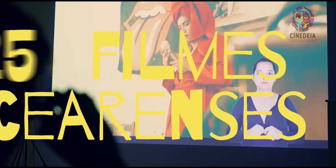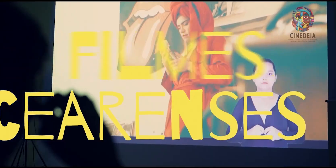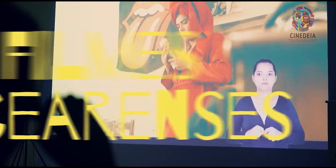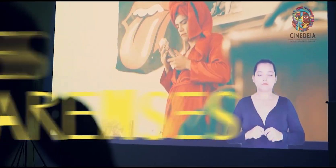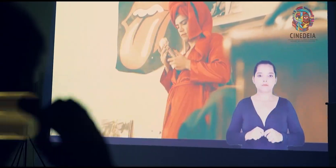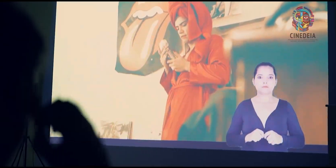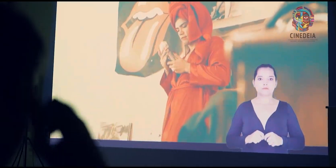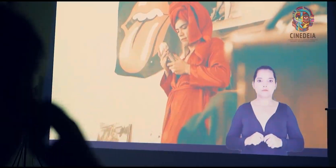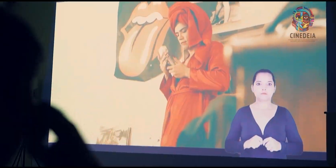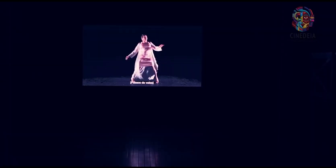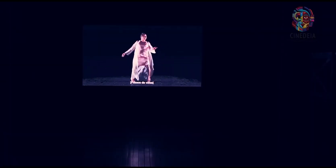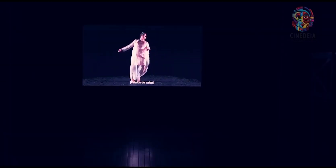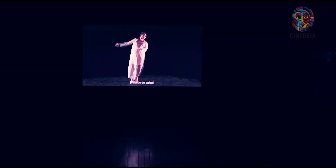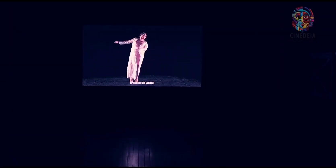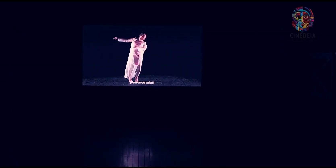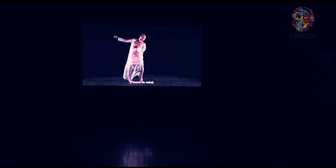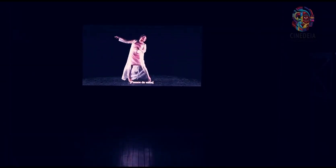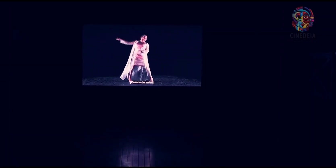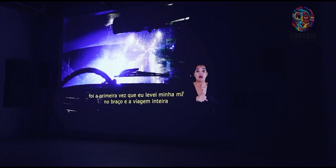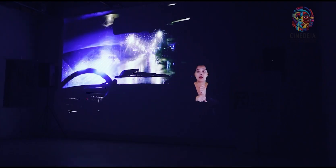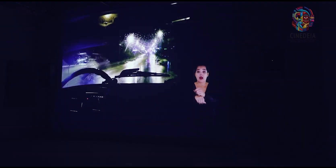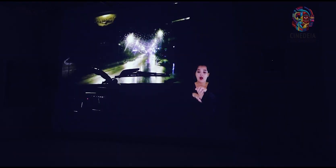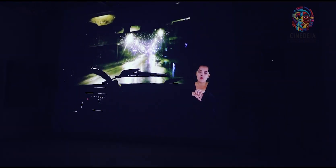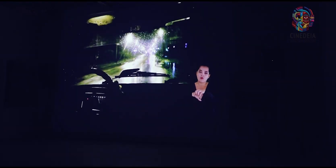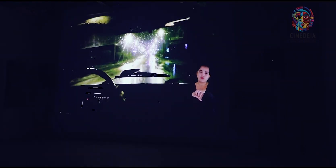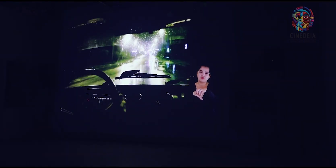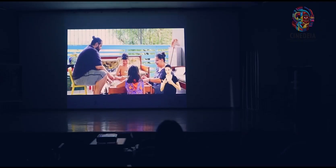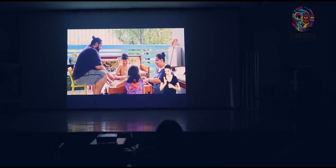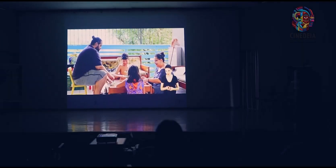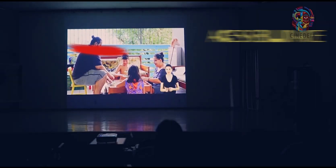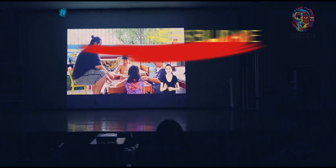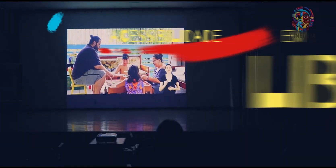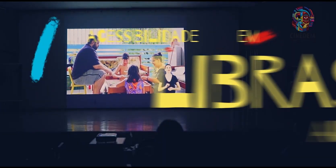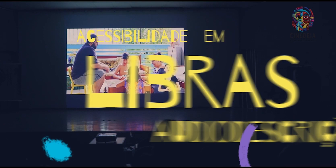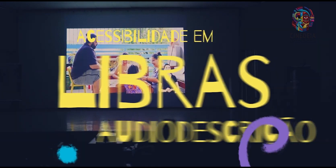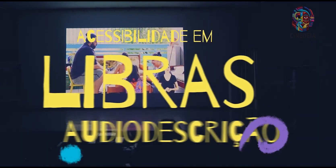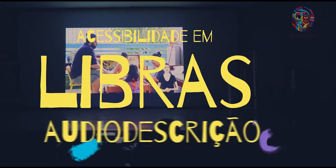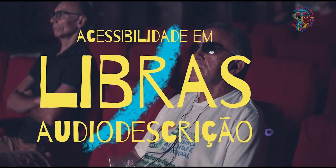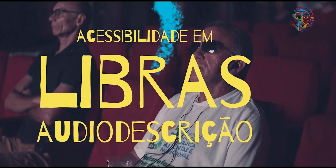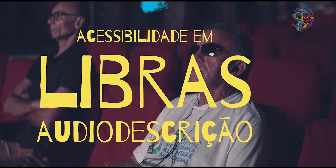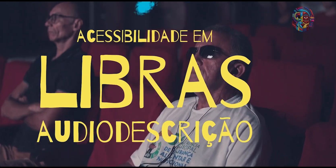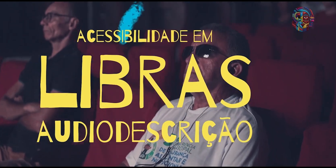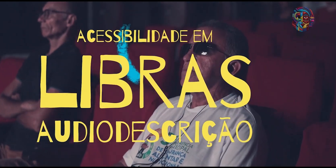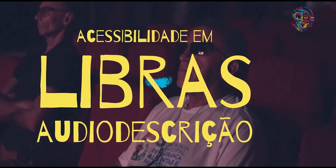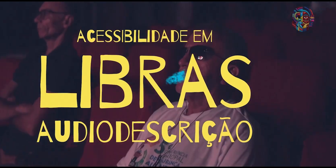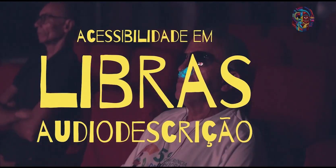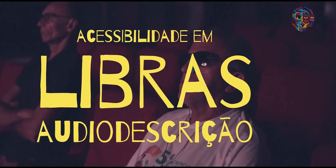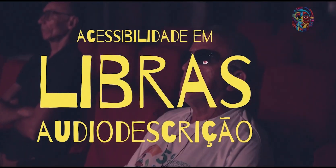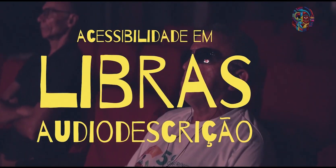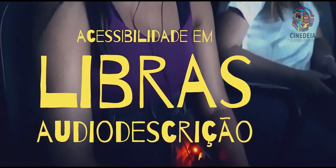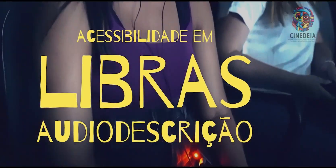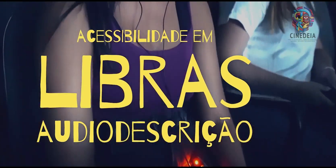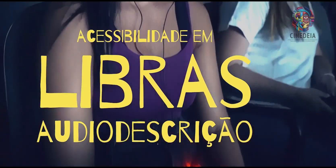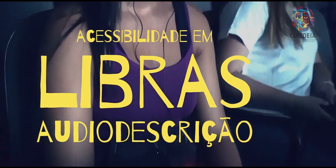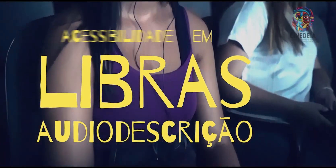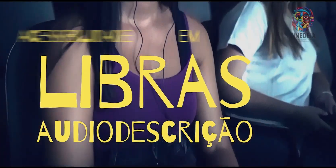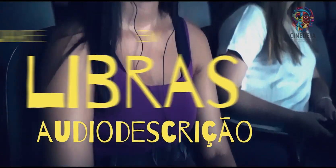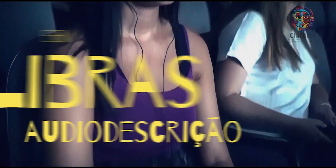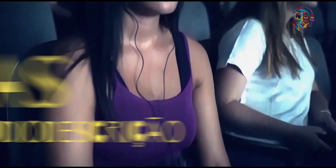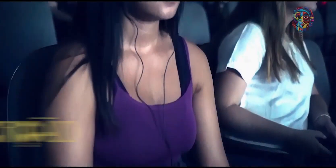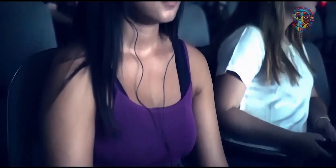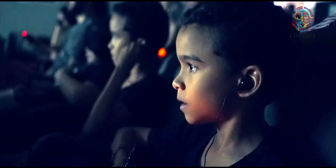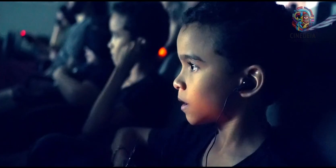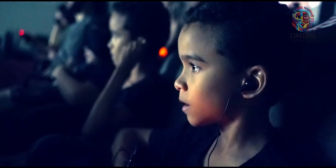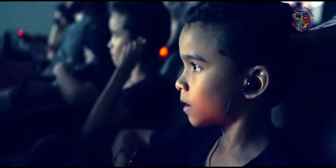Limoeiro. E eu trabalho com cinema, desde pequeno trabalho com teatro e venho seguindo nesse